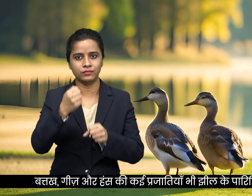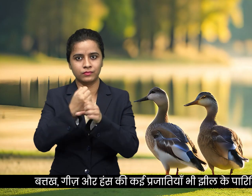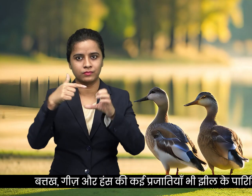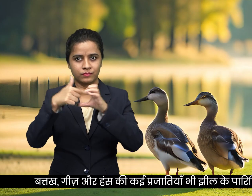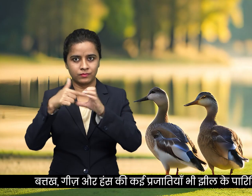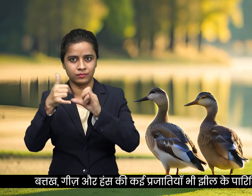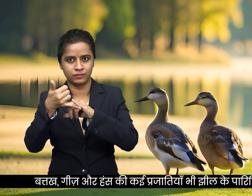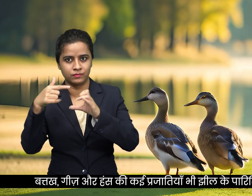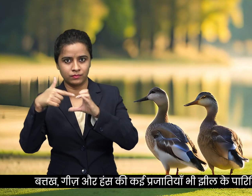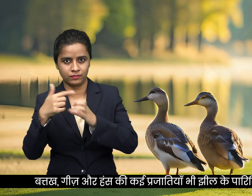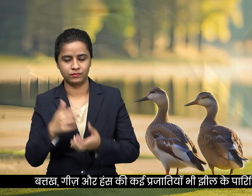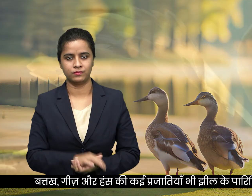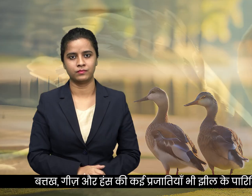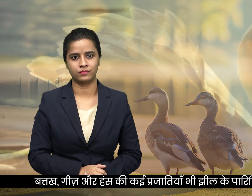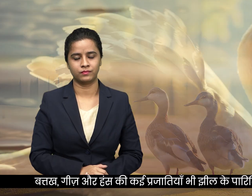के पारिस्थितिकी तंत्र में